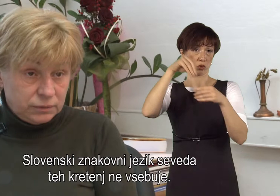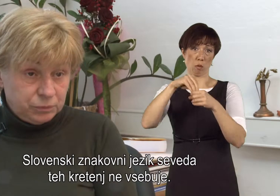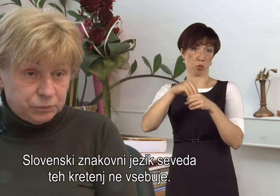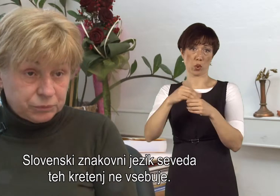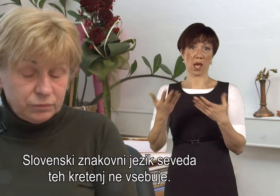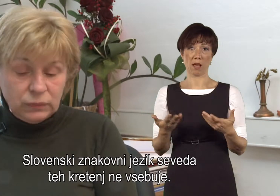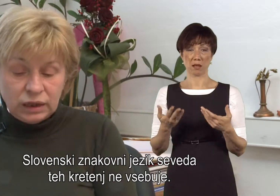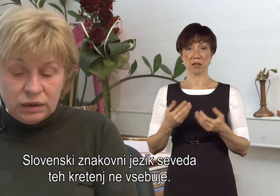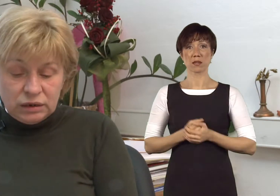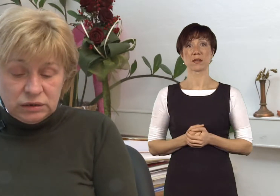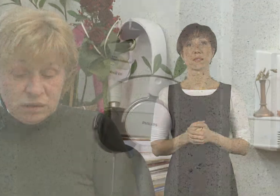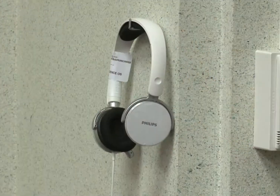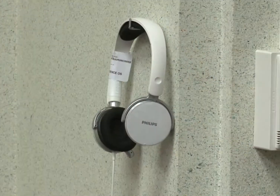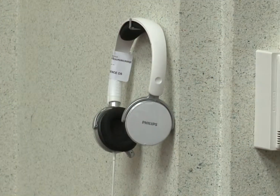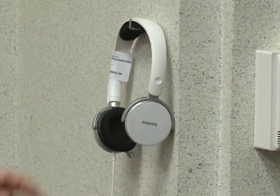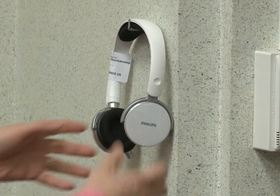vsebuje.